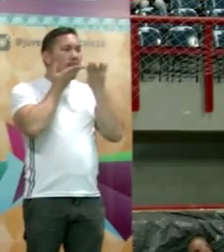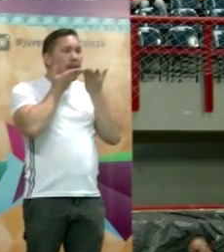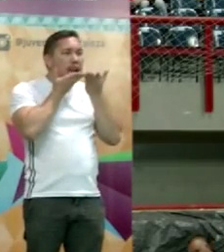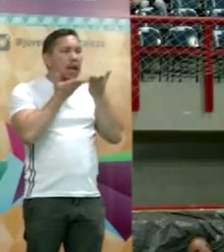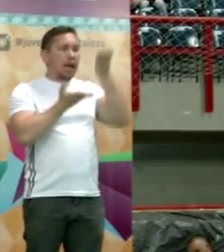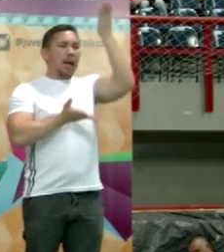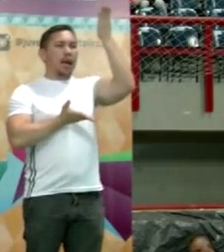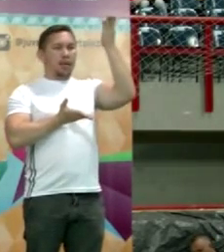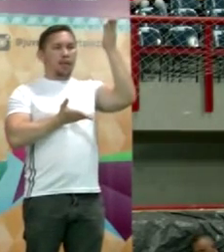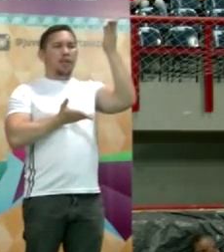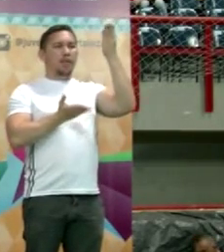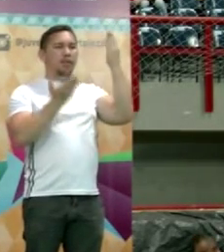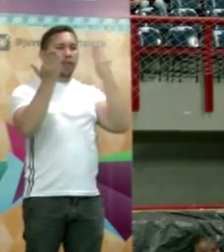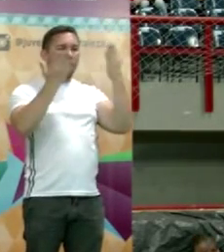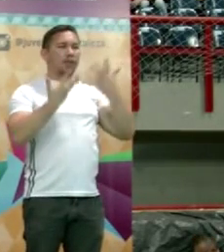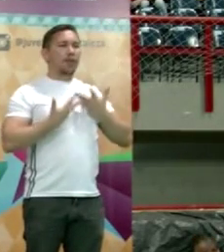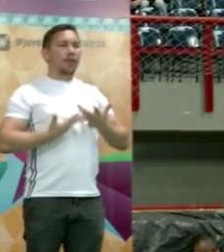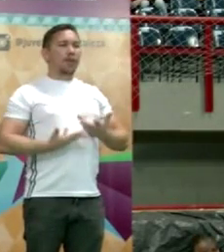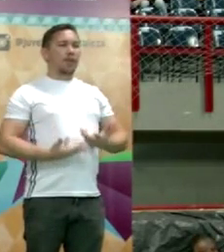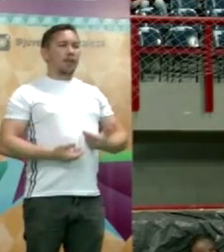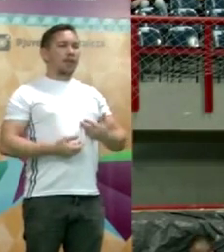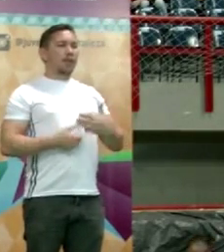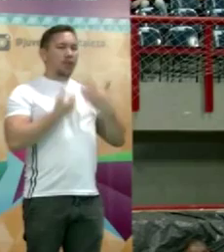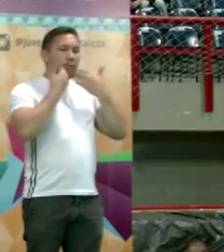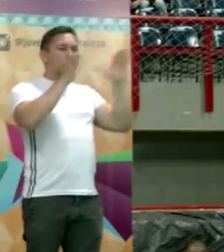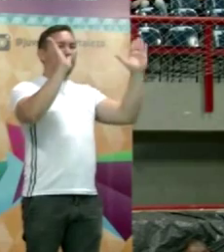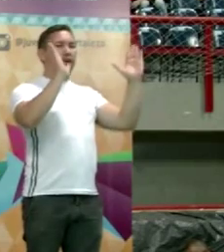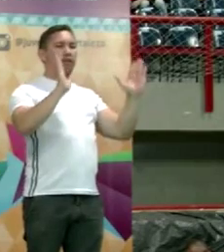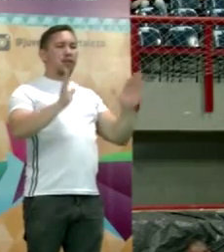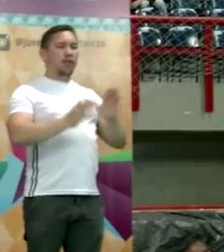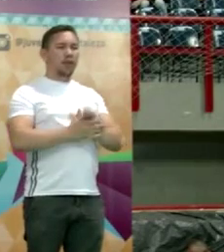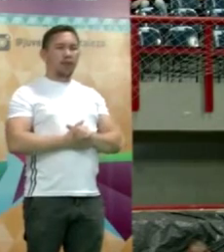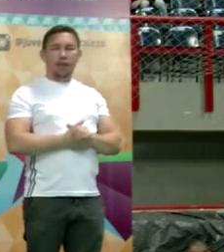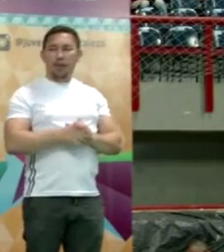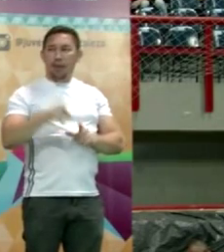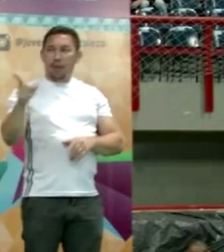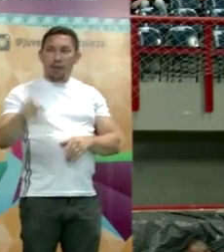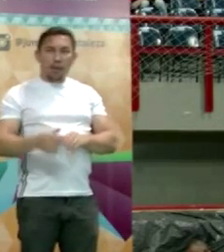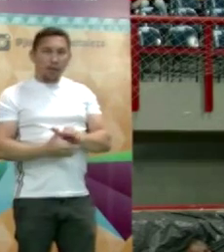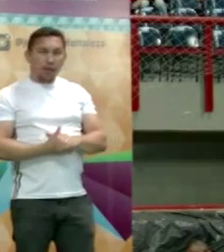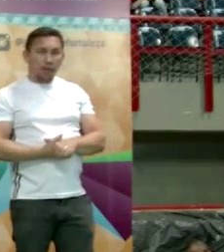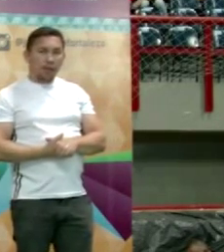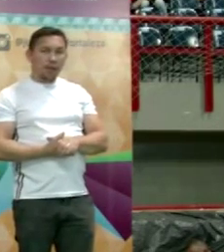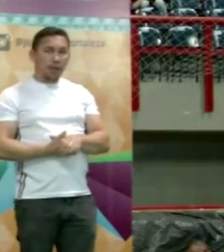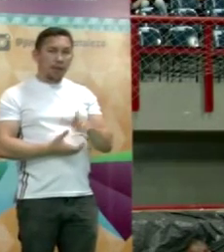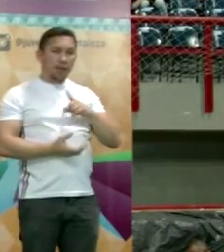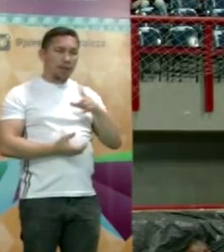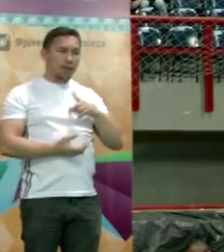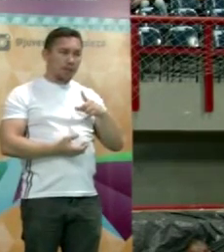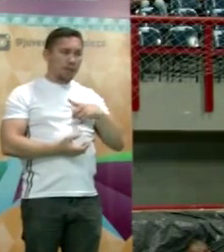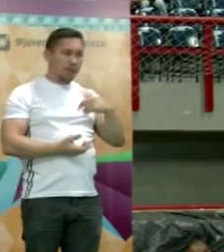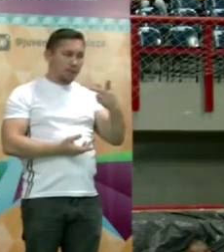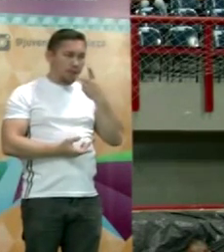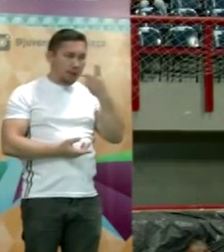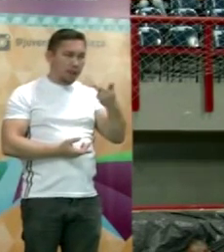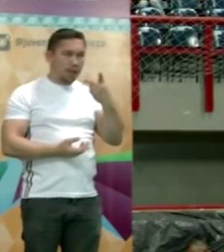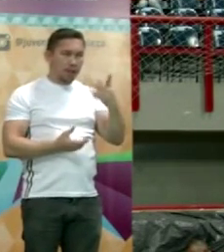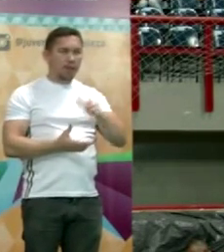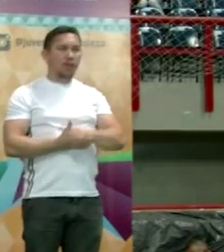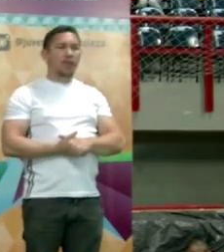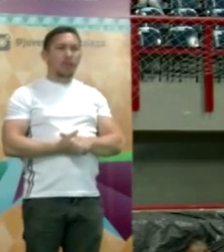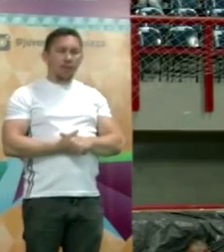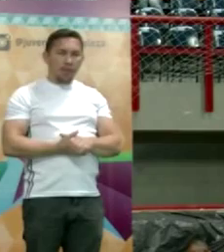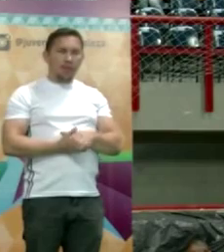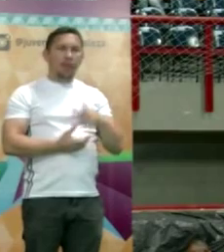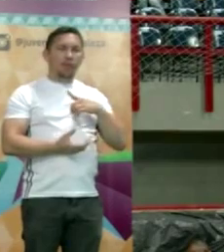é terapia, tá? O cansaço você afugenta. Mas ninguém quer falar homem, fale por você, tá bom?